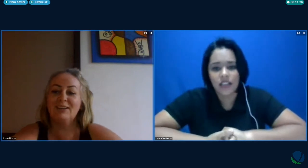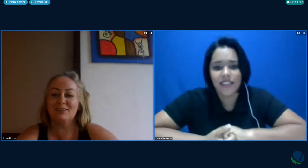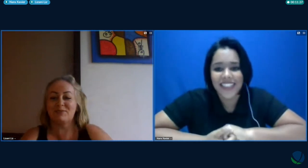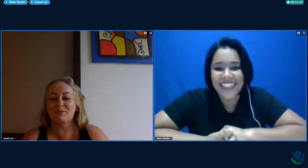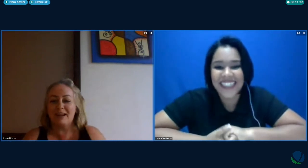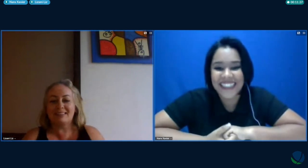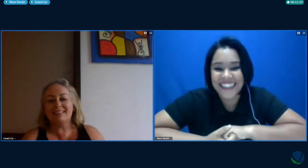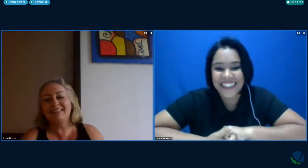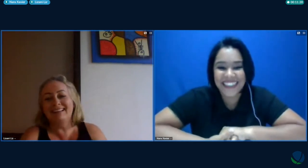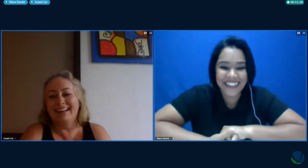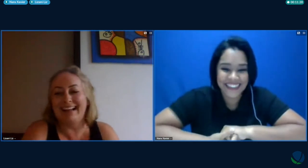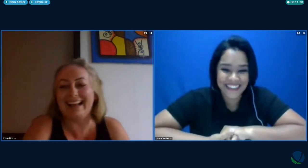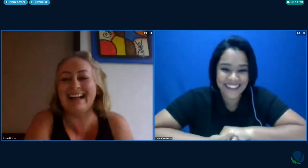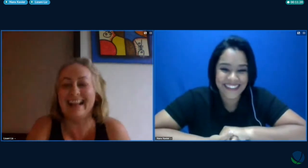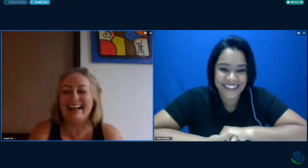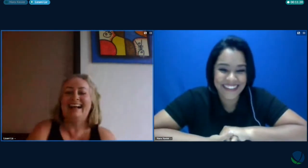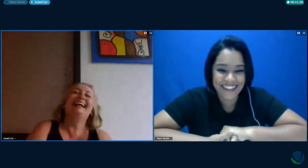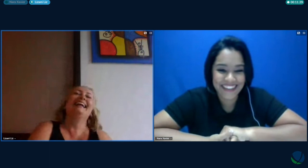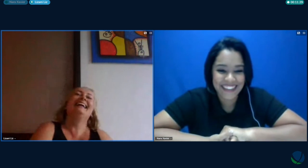aqui. Nossa conversa.